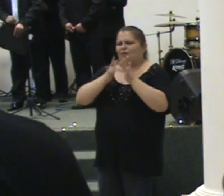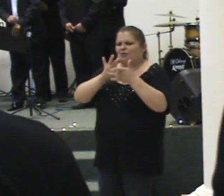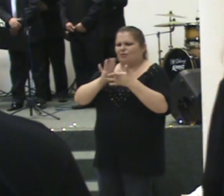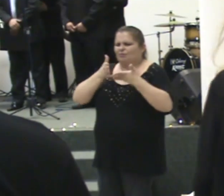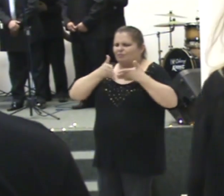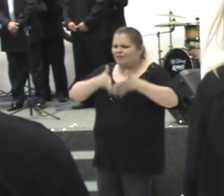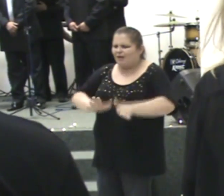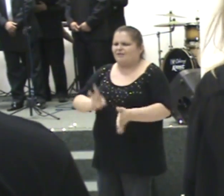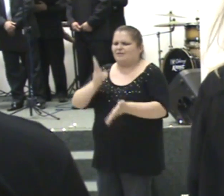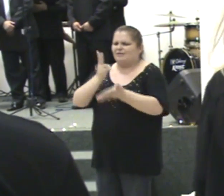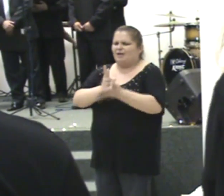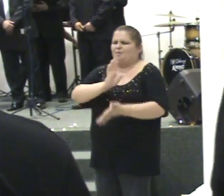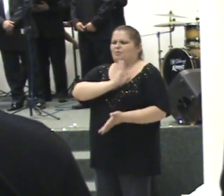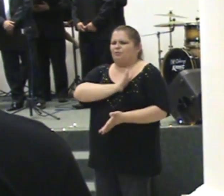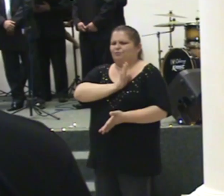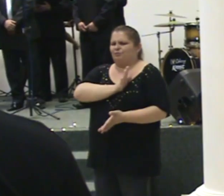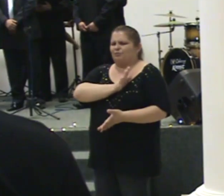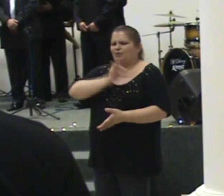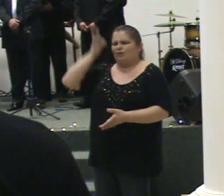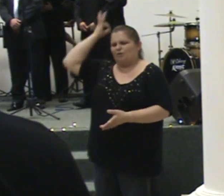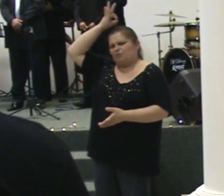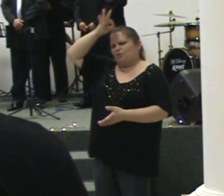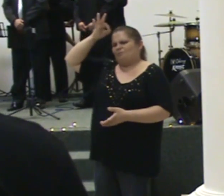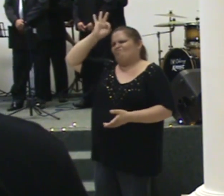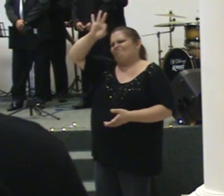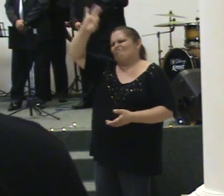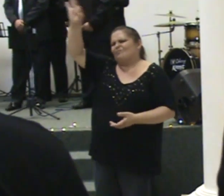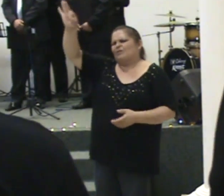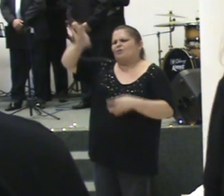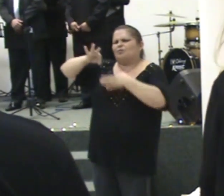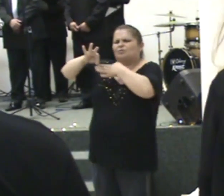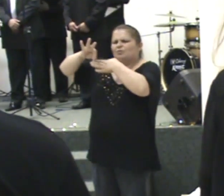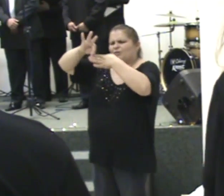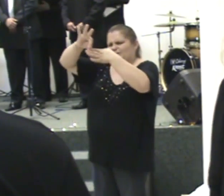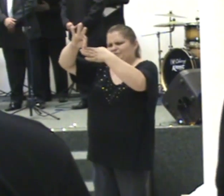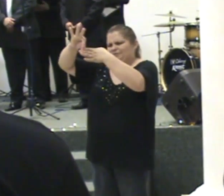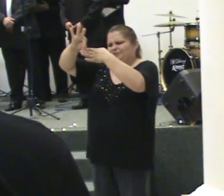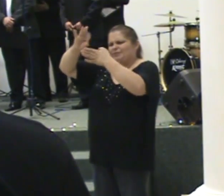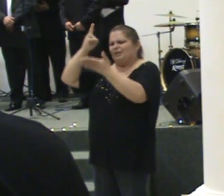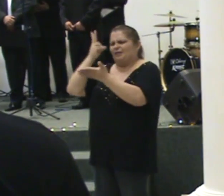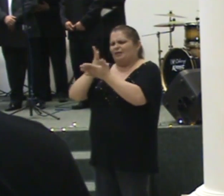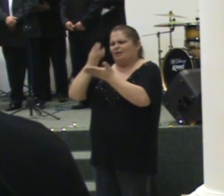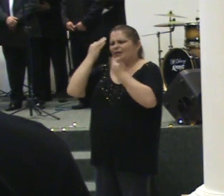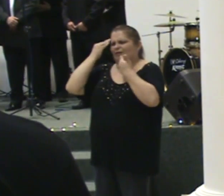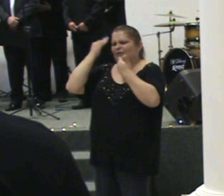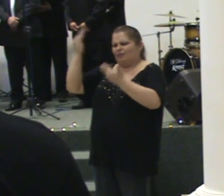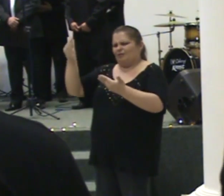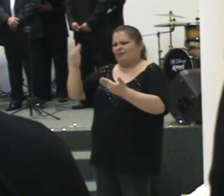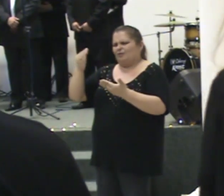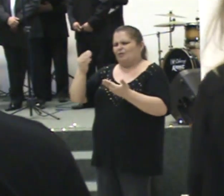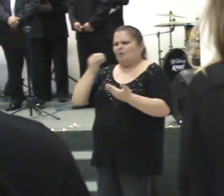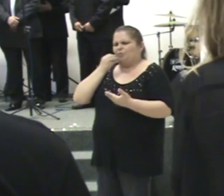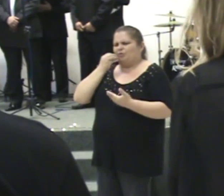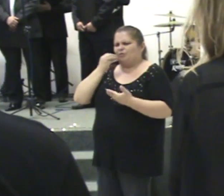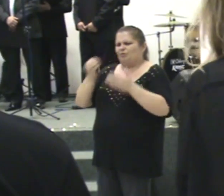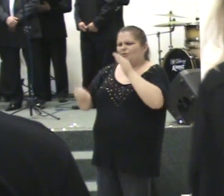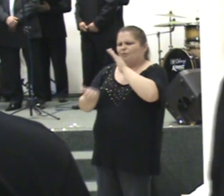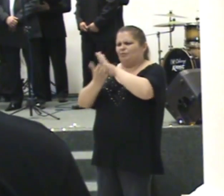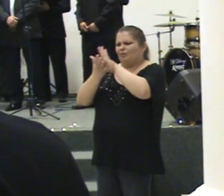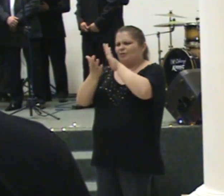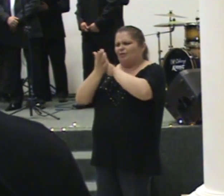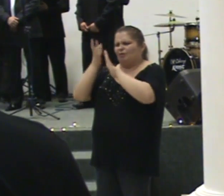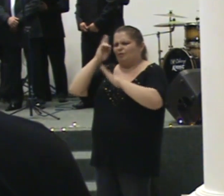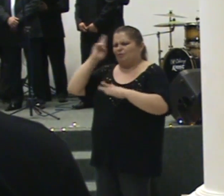nosso coração. Que o Espírito Santo esteja presente, nos guiando e nos dirigindo, Pai. Nós te agradecemos a oportunidade de louvar ao